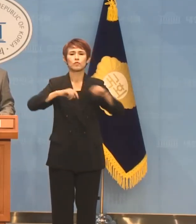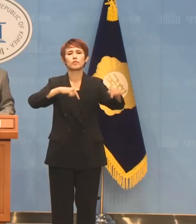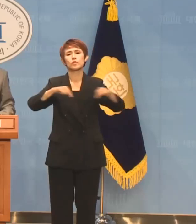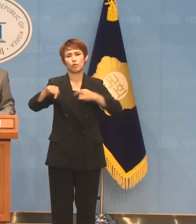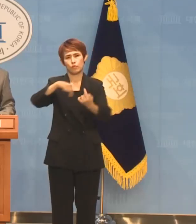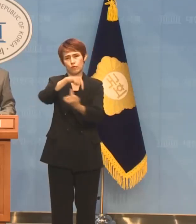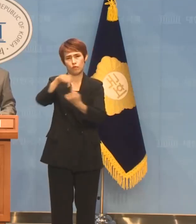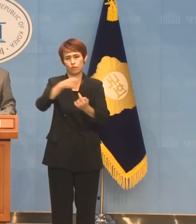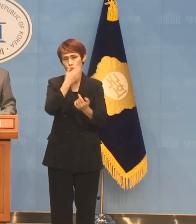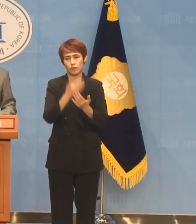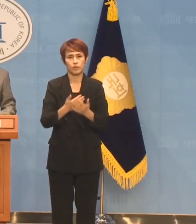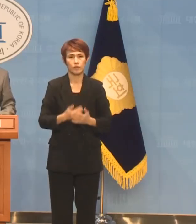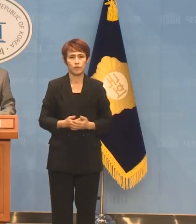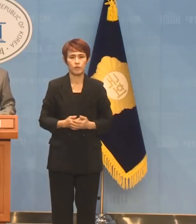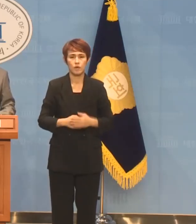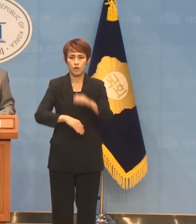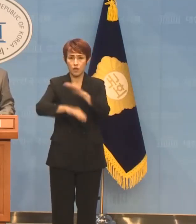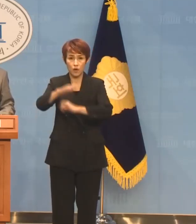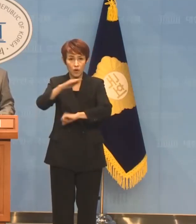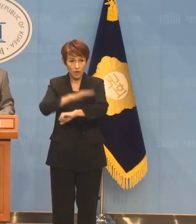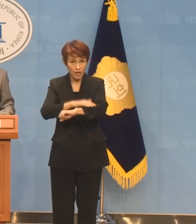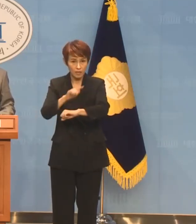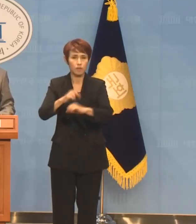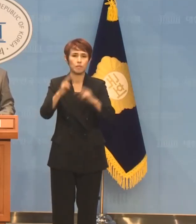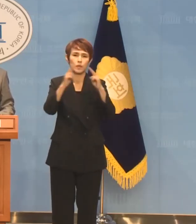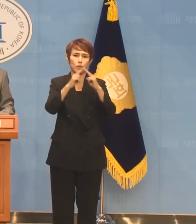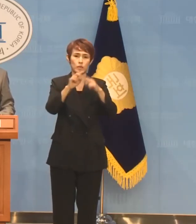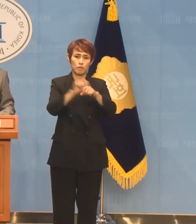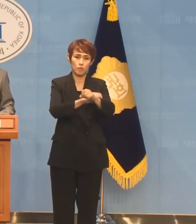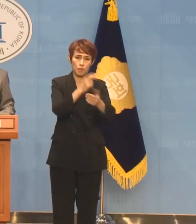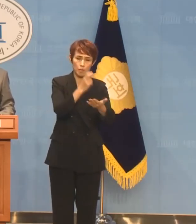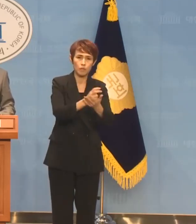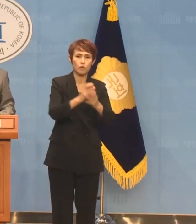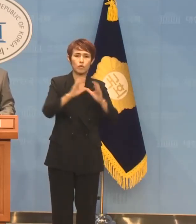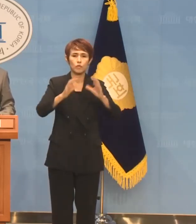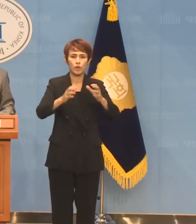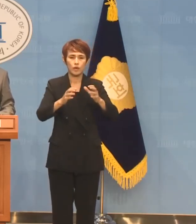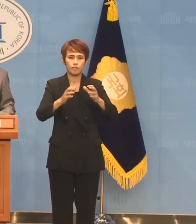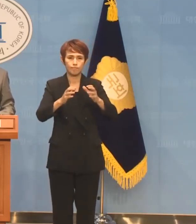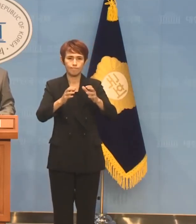운영입니다. 여야는 반도체 특별법, 국가기관